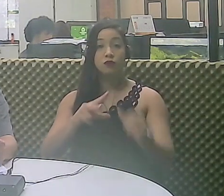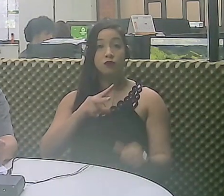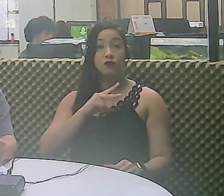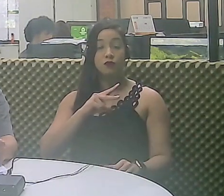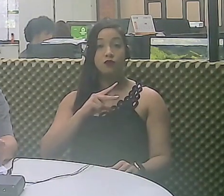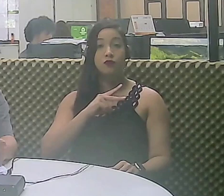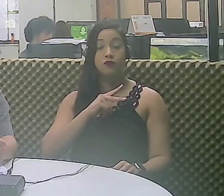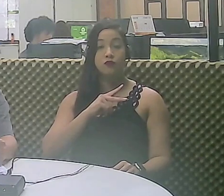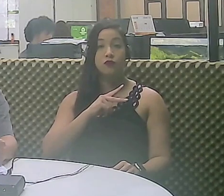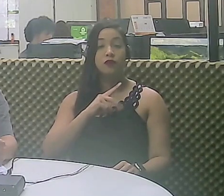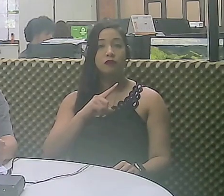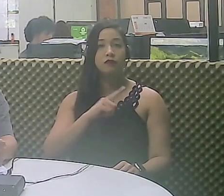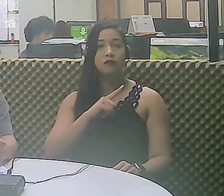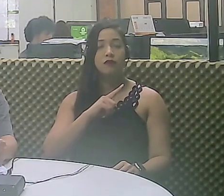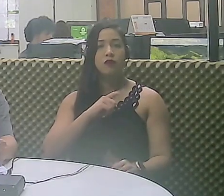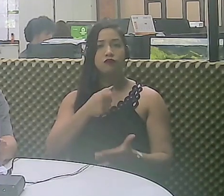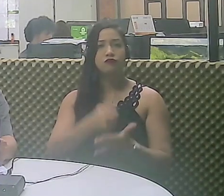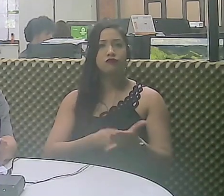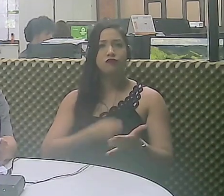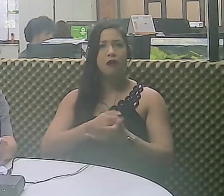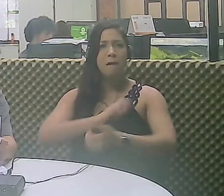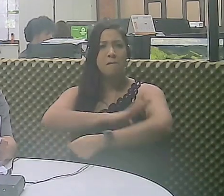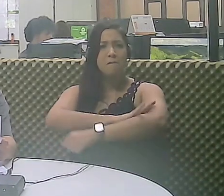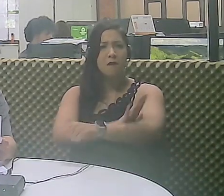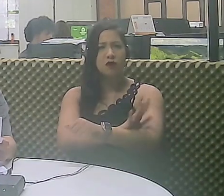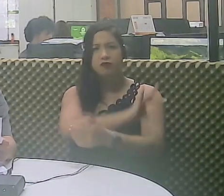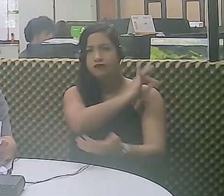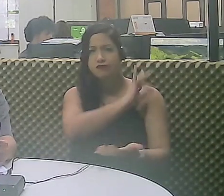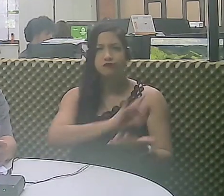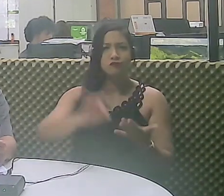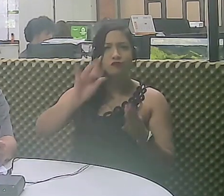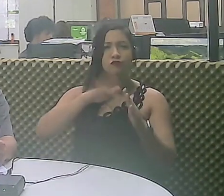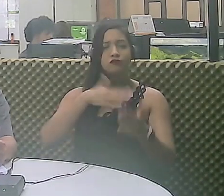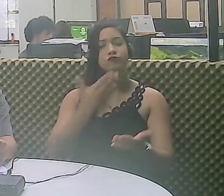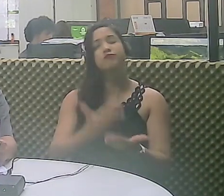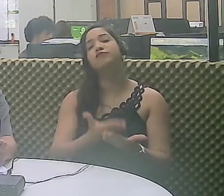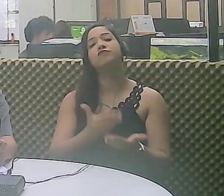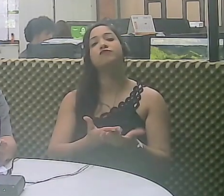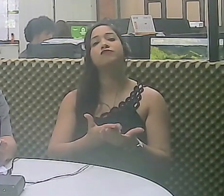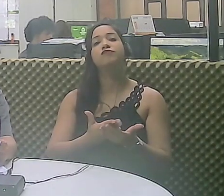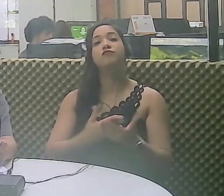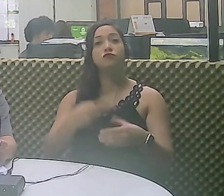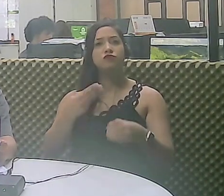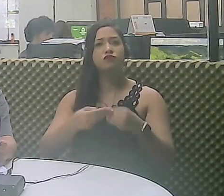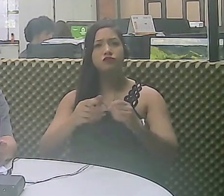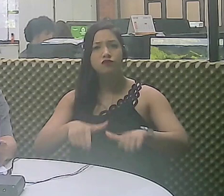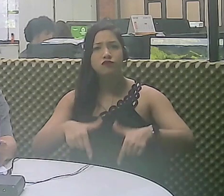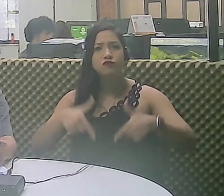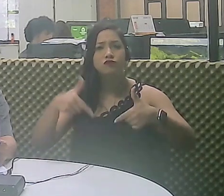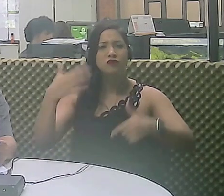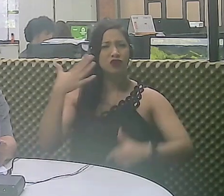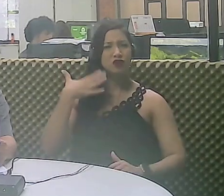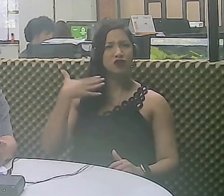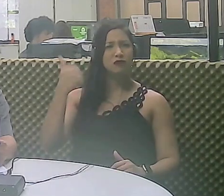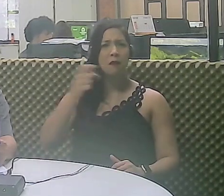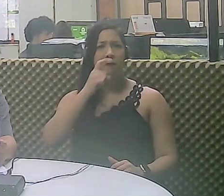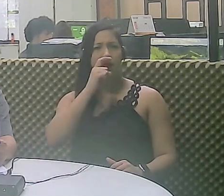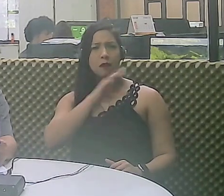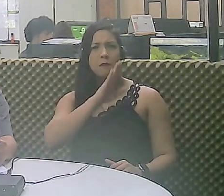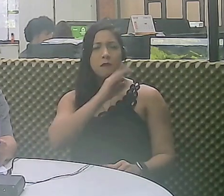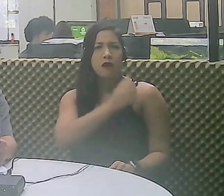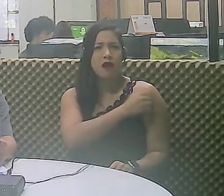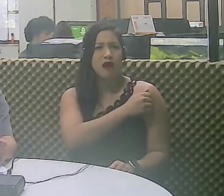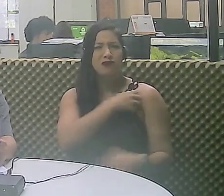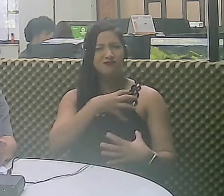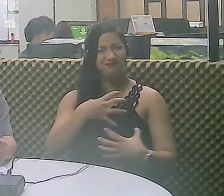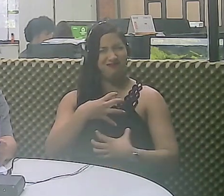cidade adote medidas de combate ao racismo na rotina escolar. O órgão municipal agiu após ser acionado por pais e estudantes